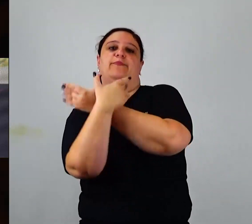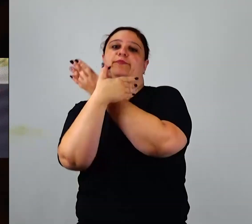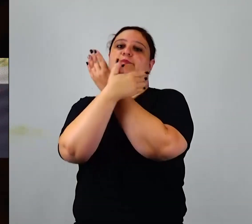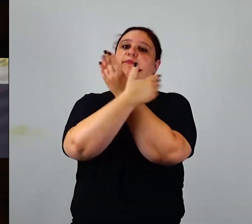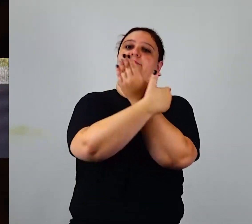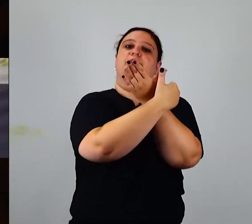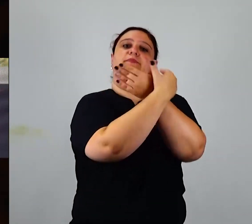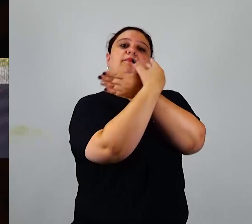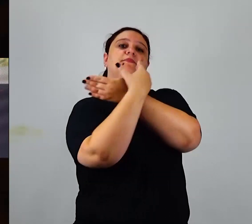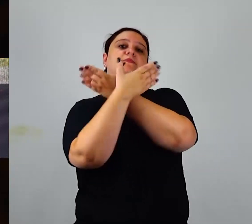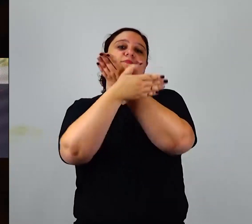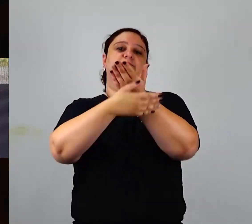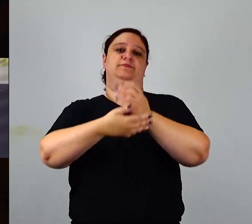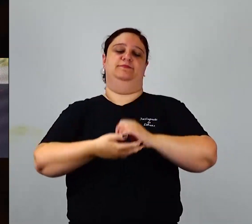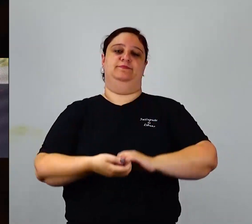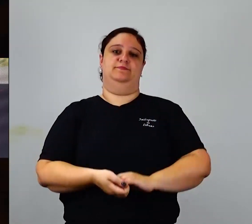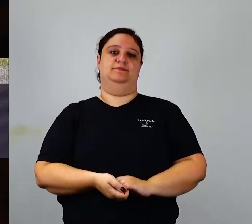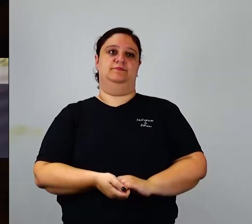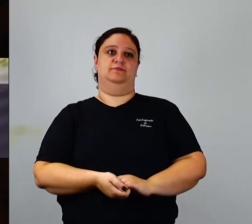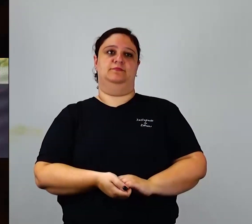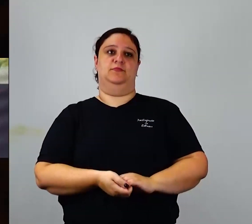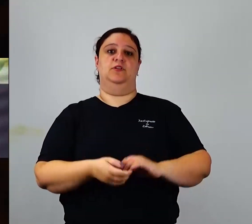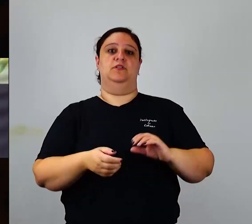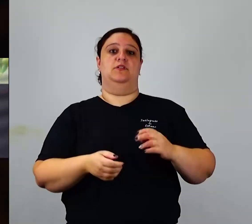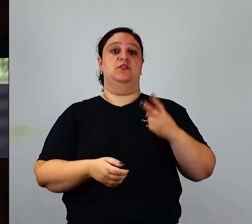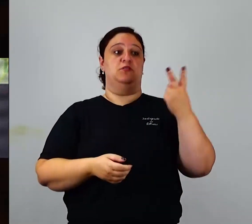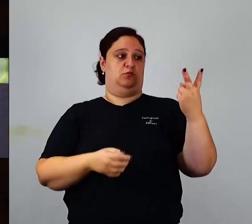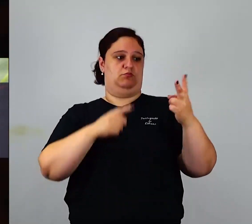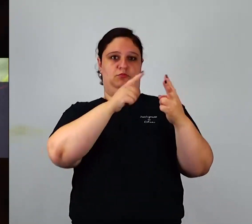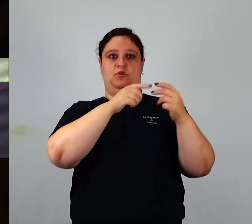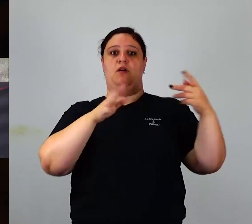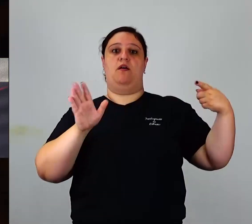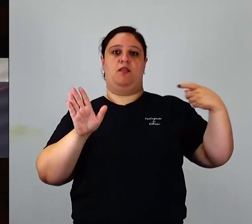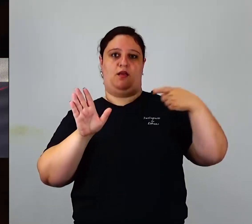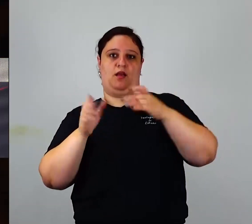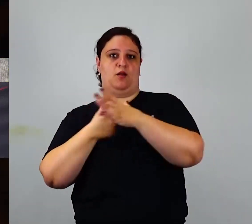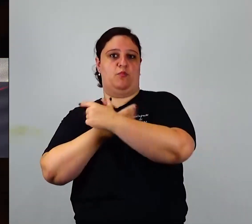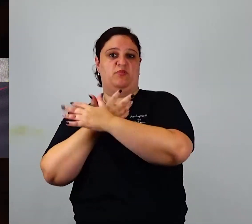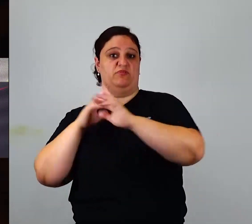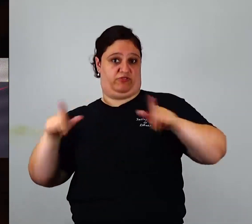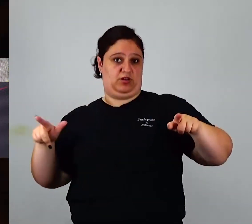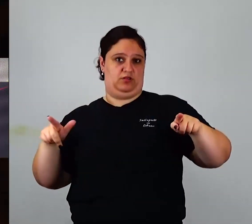Borboleta. São dois seres diferentes?